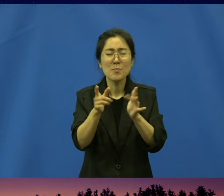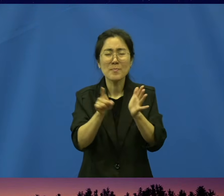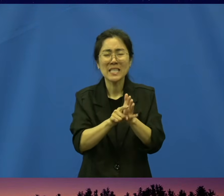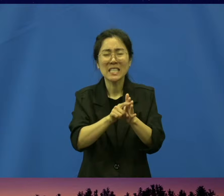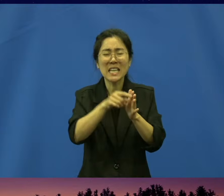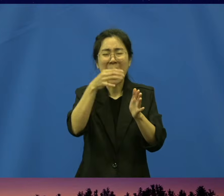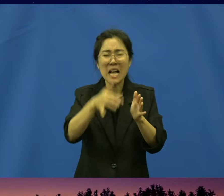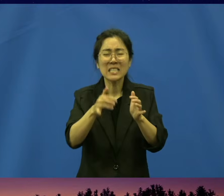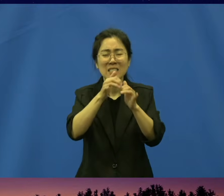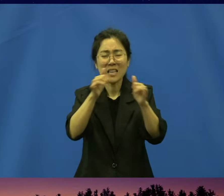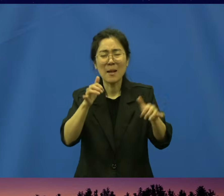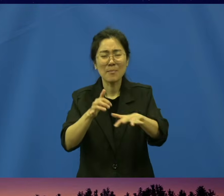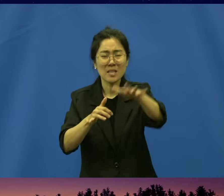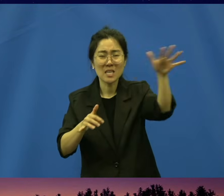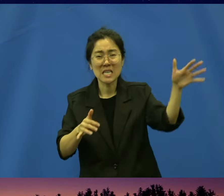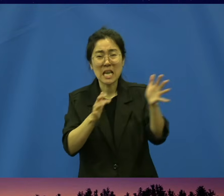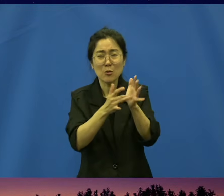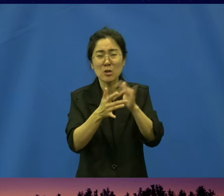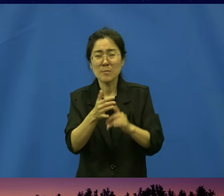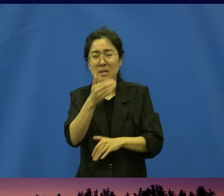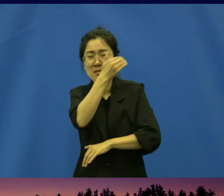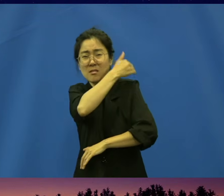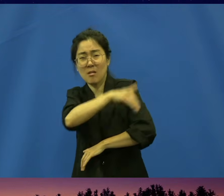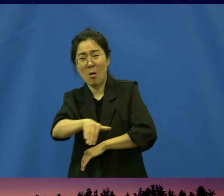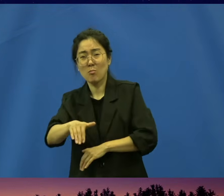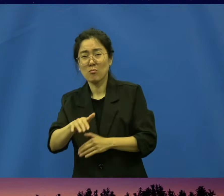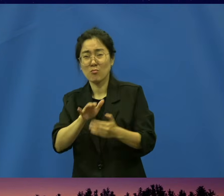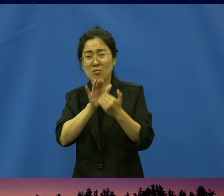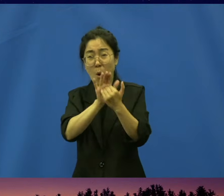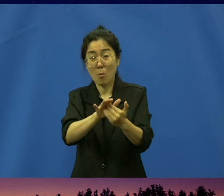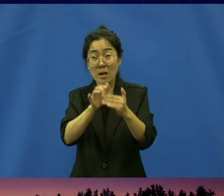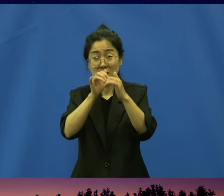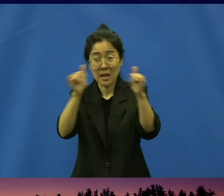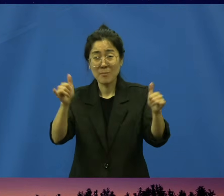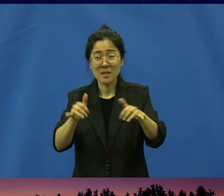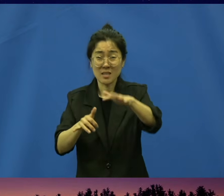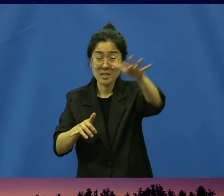세례를, 유아 세례를 주는지 물 세례를 조금 주는지 뭐 하는지,